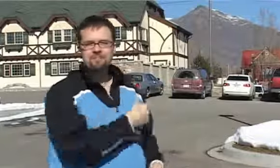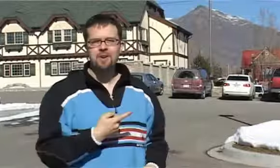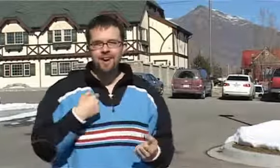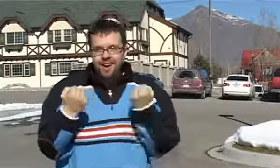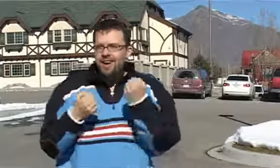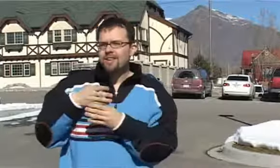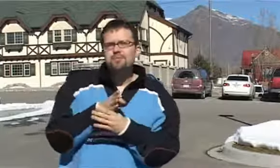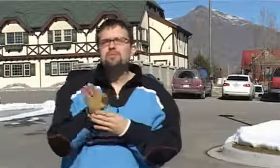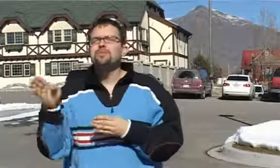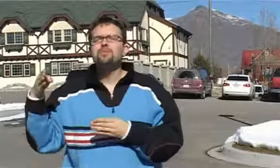stattfinden werden.